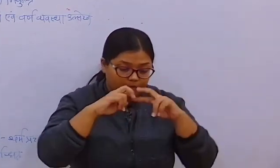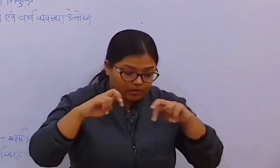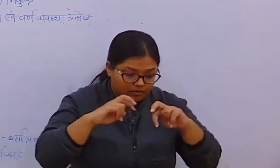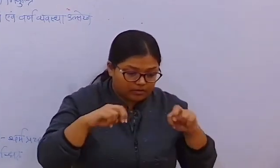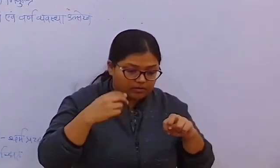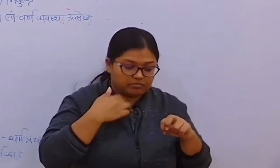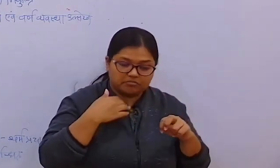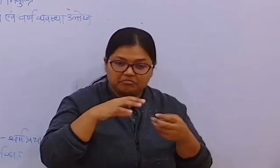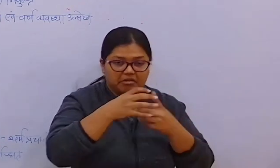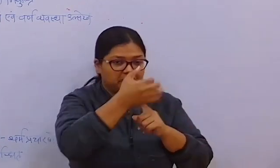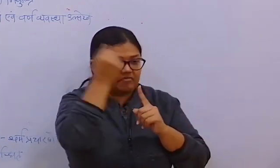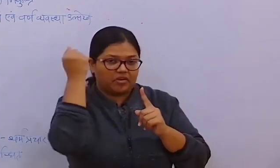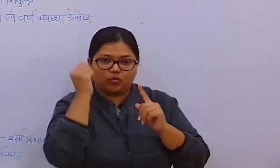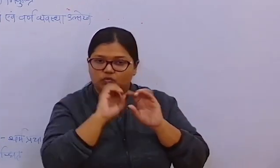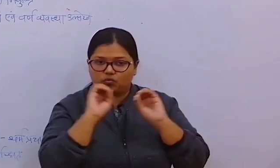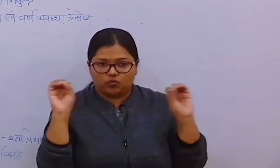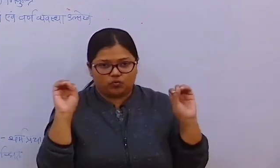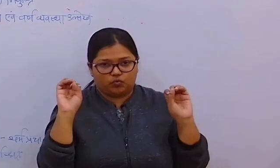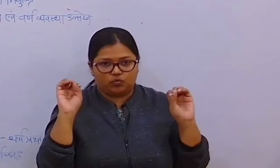यहाँ तक सबका हो गया।